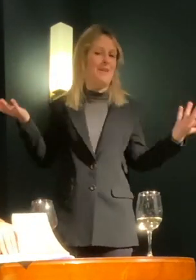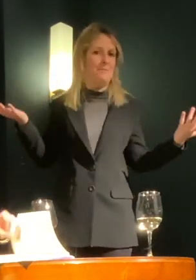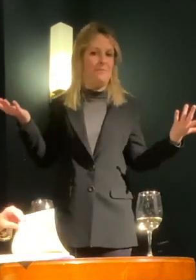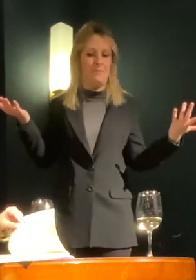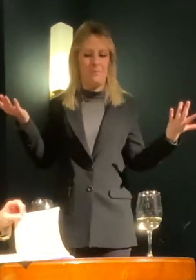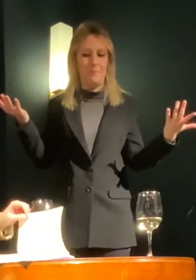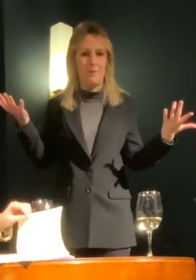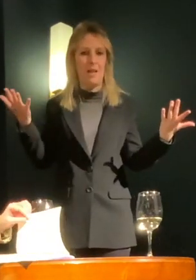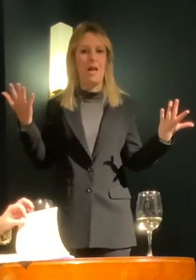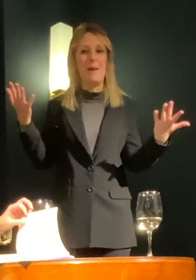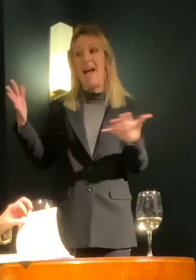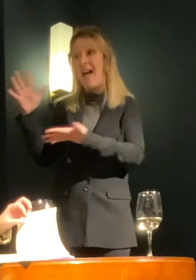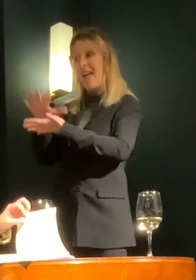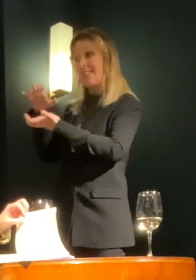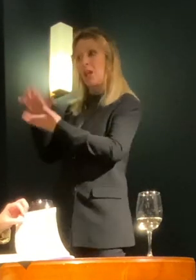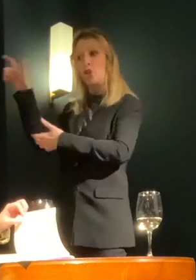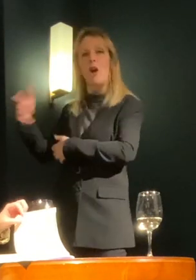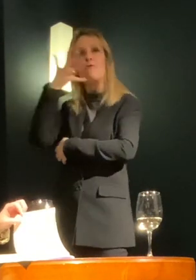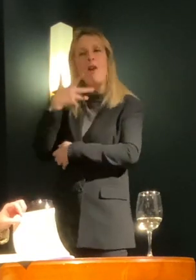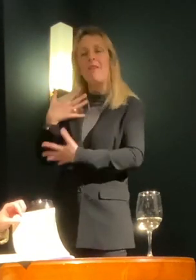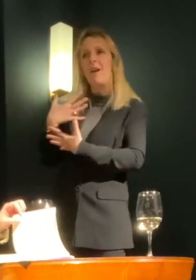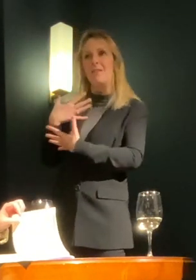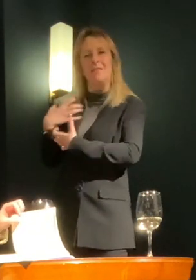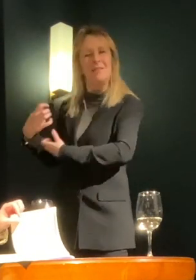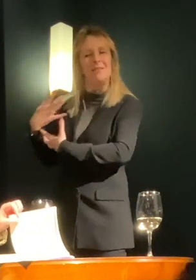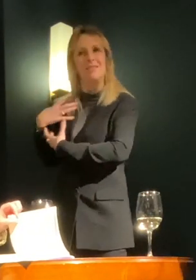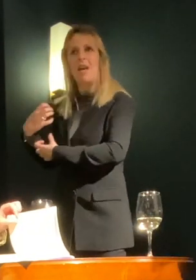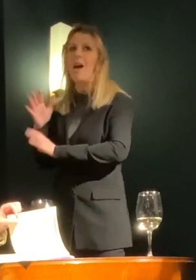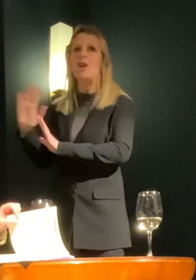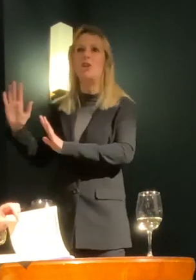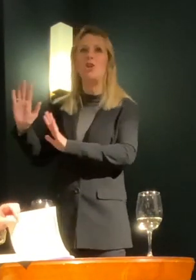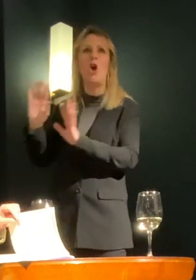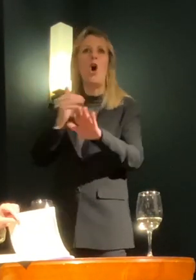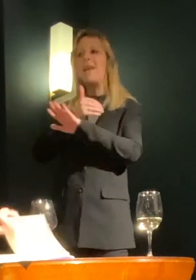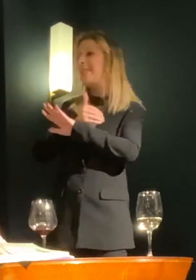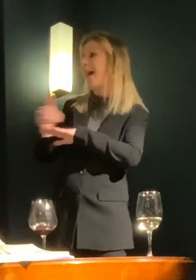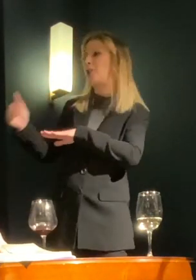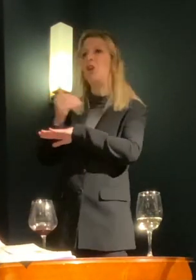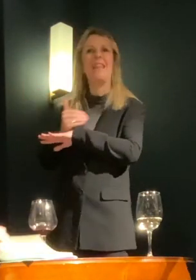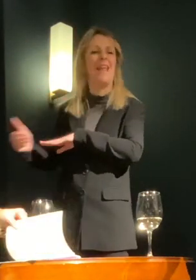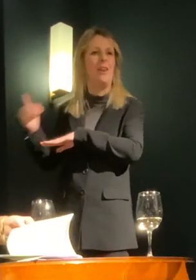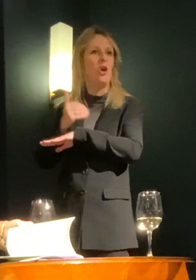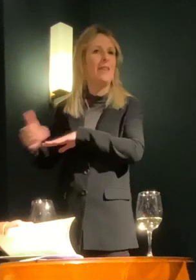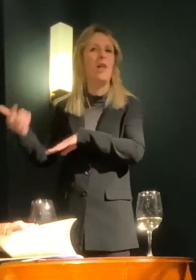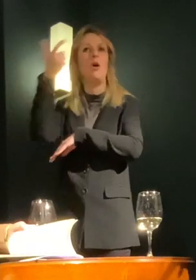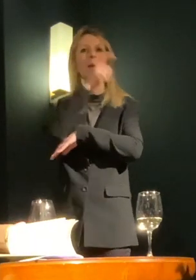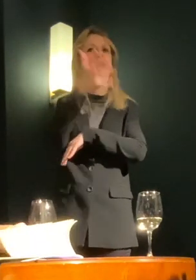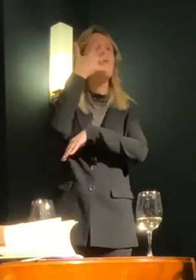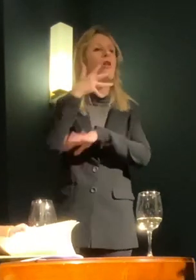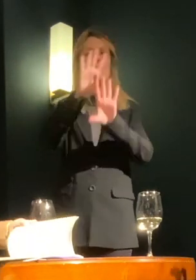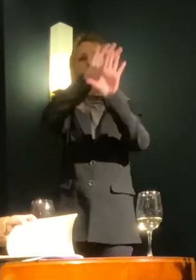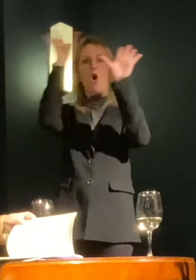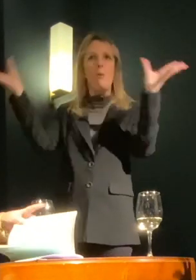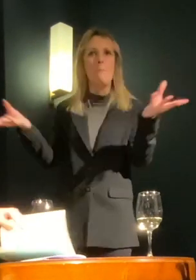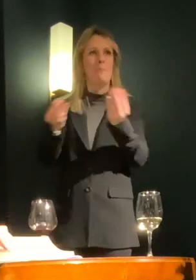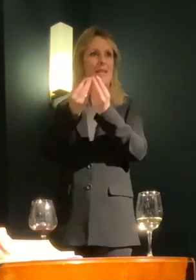cercava di strapparmi delle cose, ma io gliele ho consegnate 6 mesi in ritardo. Poi questo fa sì, per esempio, che avendo la struttura già composta, la scrittura